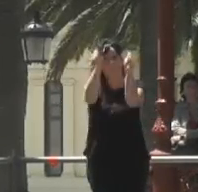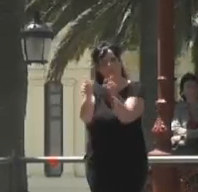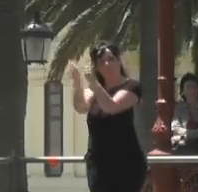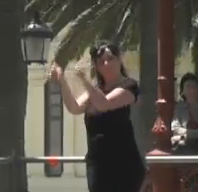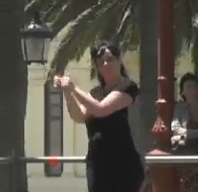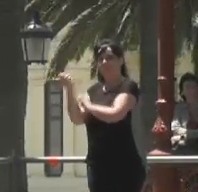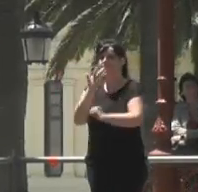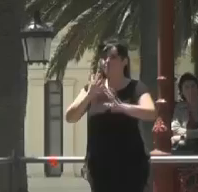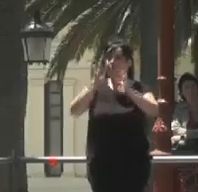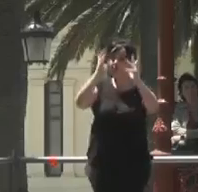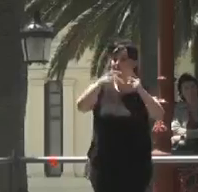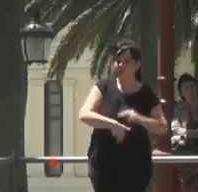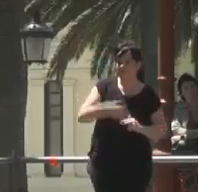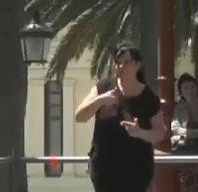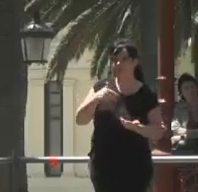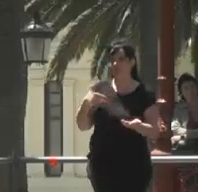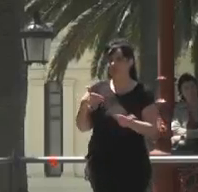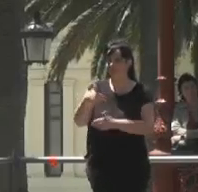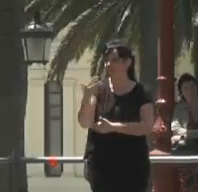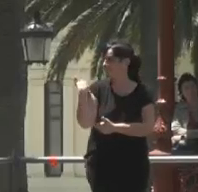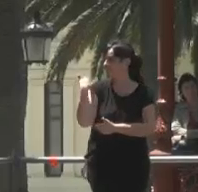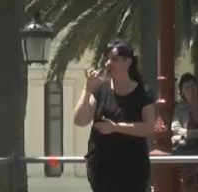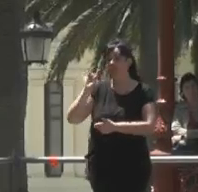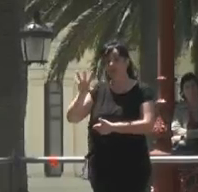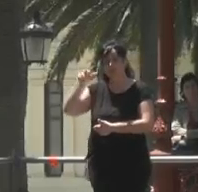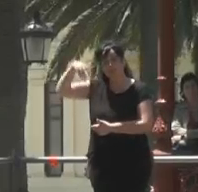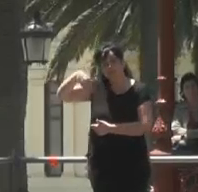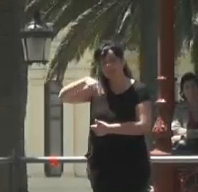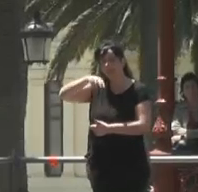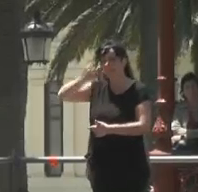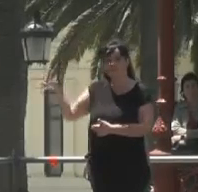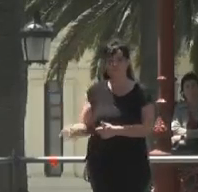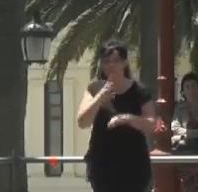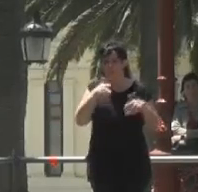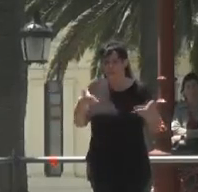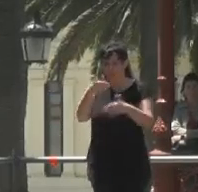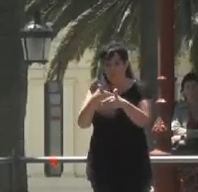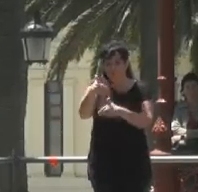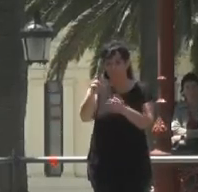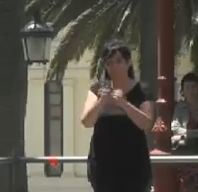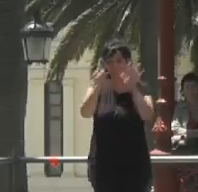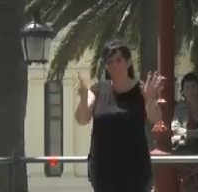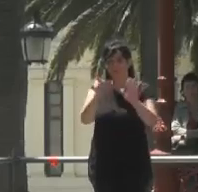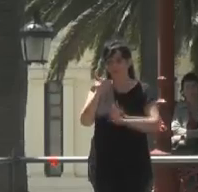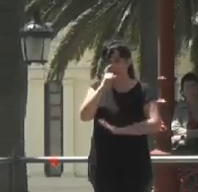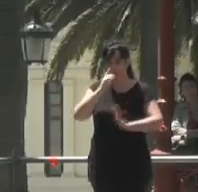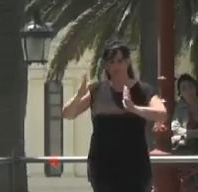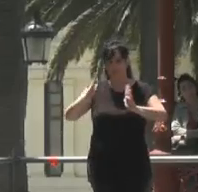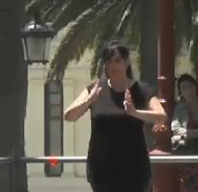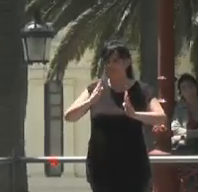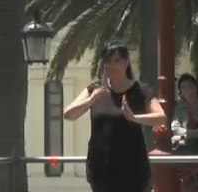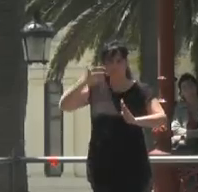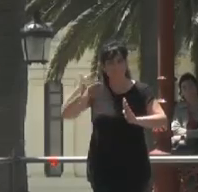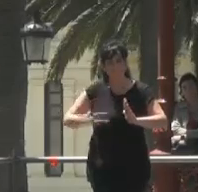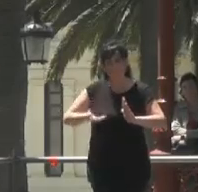no 15M, que este momento, o 26 de xuño, é o momento histórico, o momento definitivo. Non nos xogamos